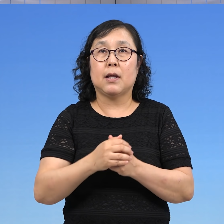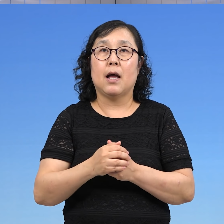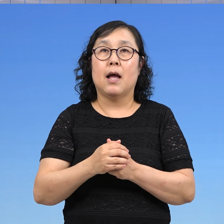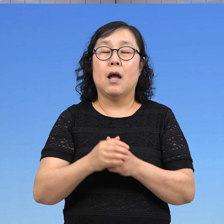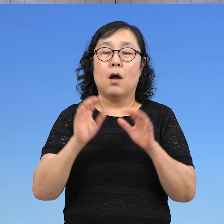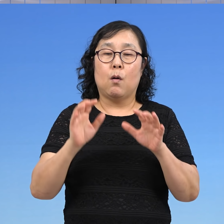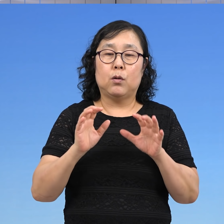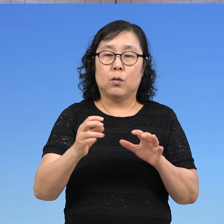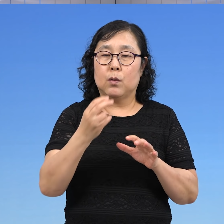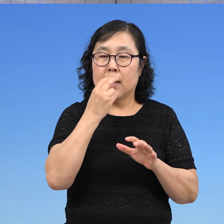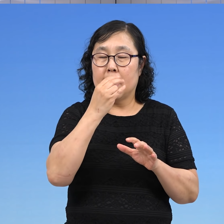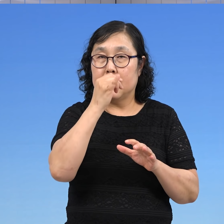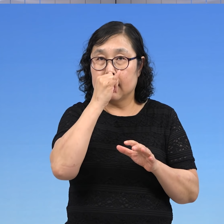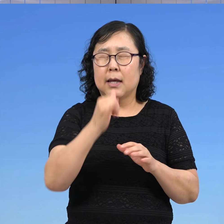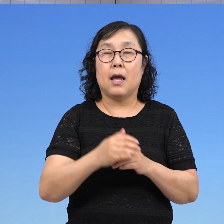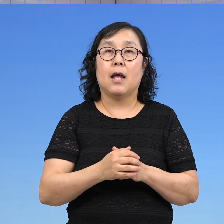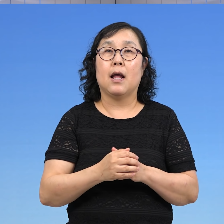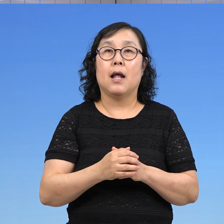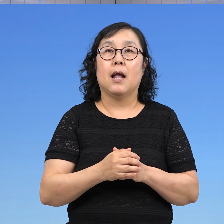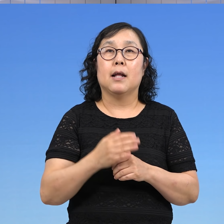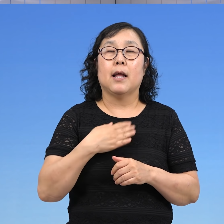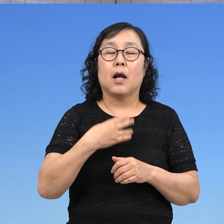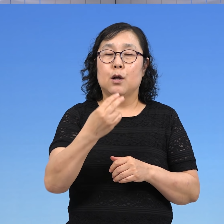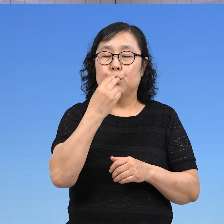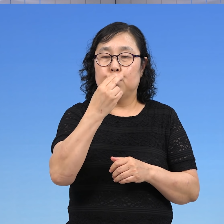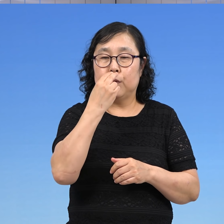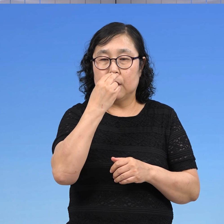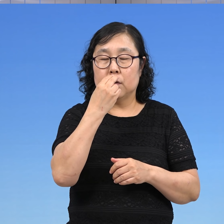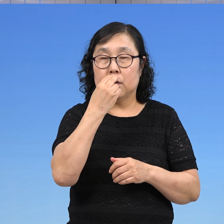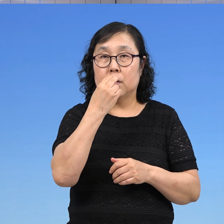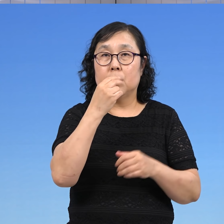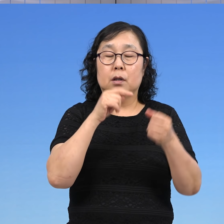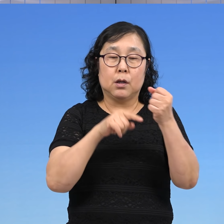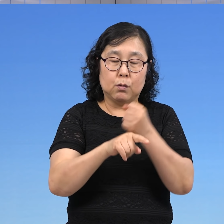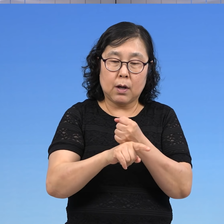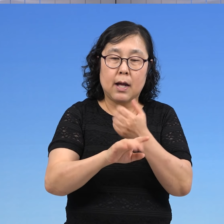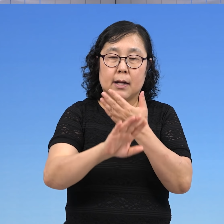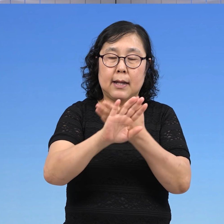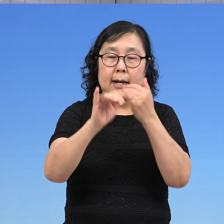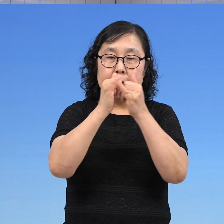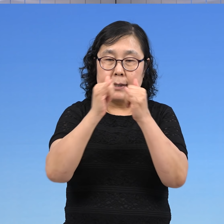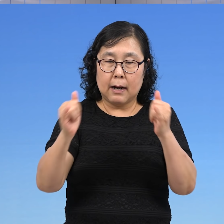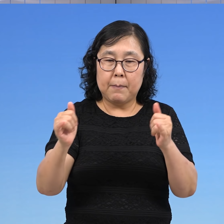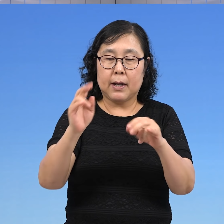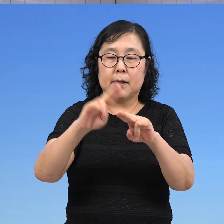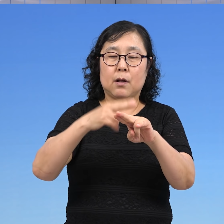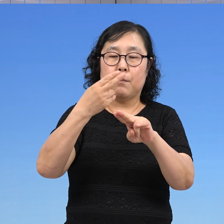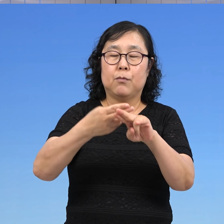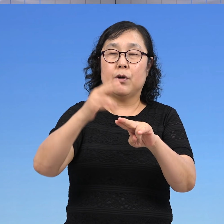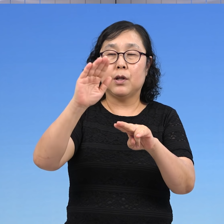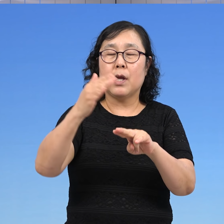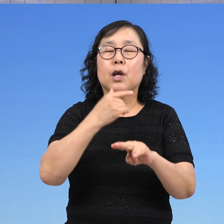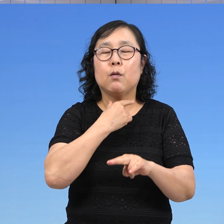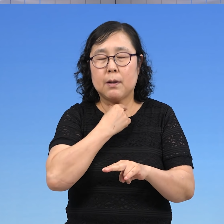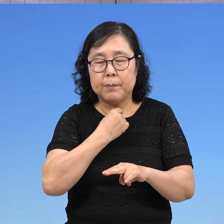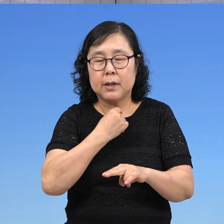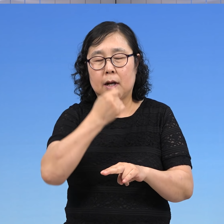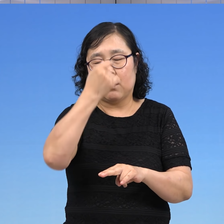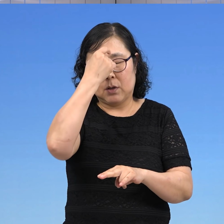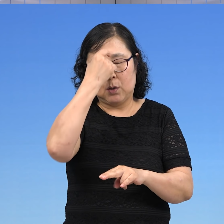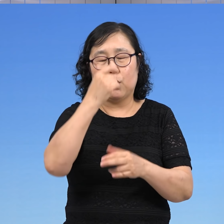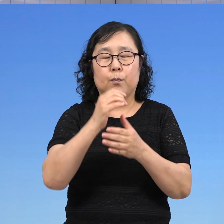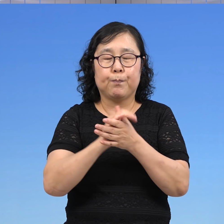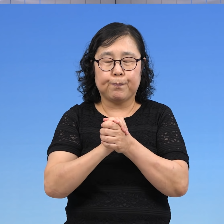하나님 오늘도 제 살아있는게 오늘도 제가 숨쉬고 호흡하는 게 누군가에게는 선물이 되길 원합니다